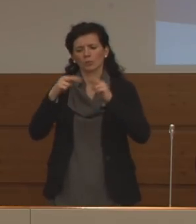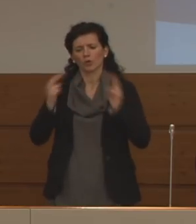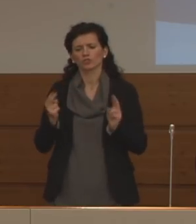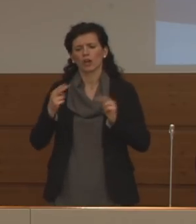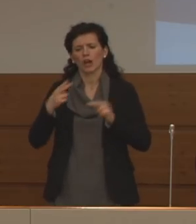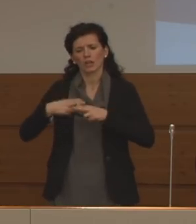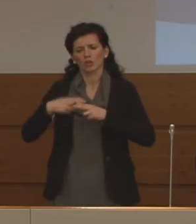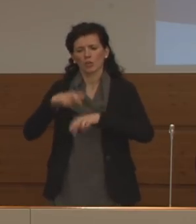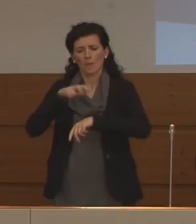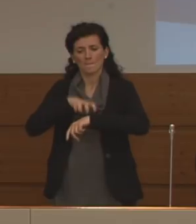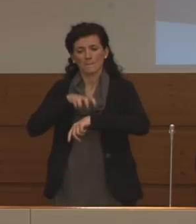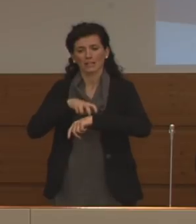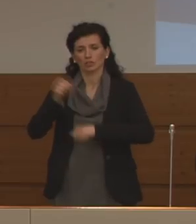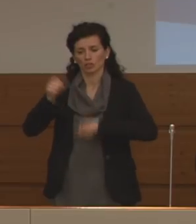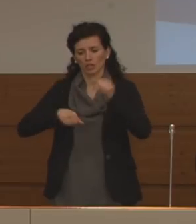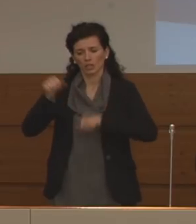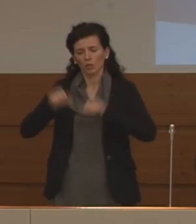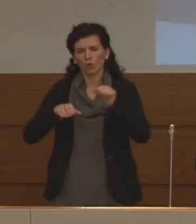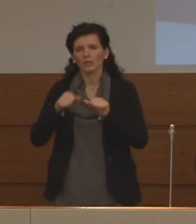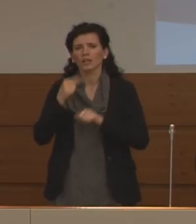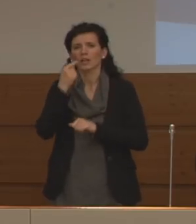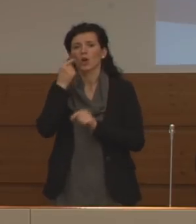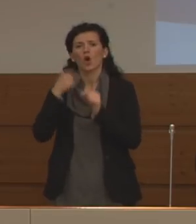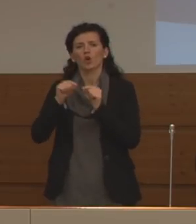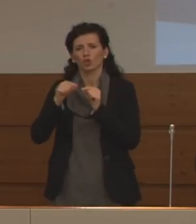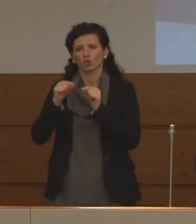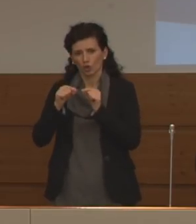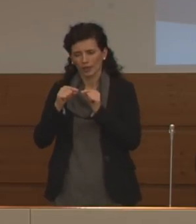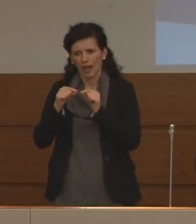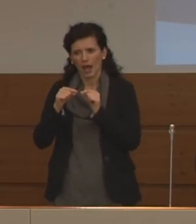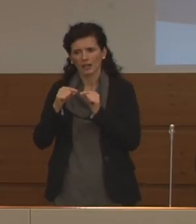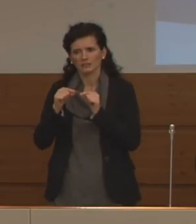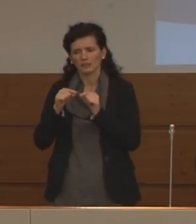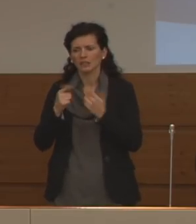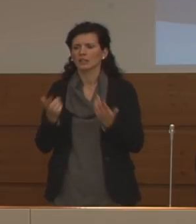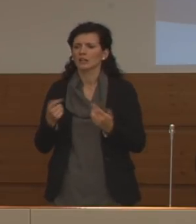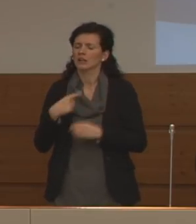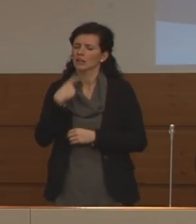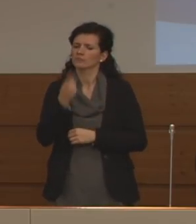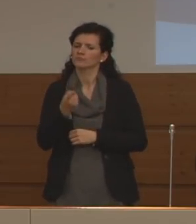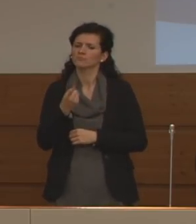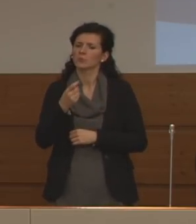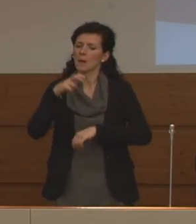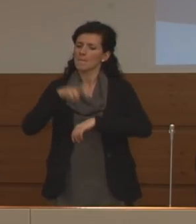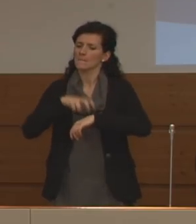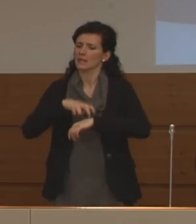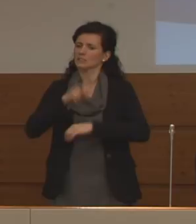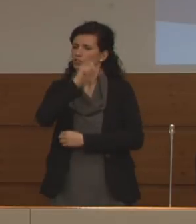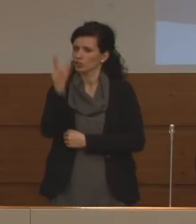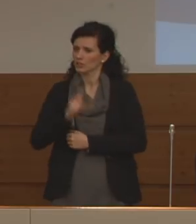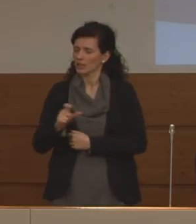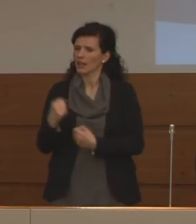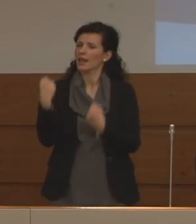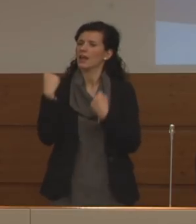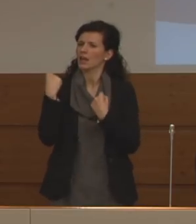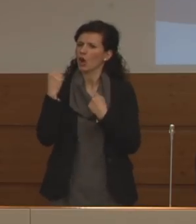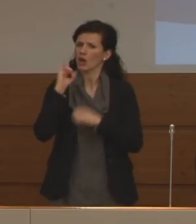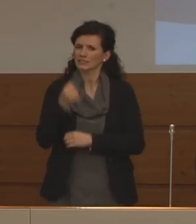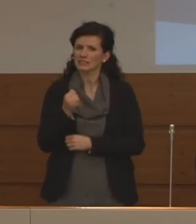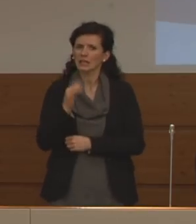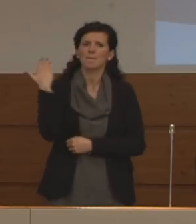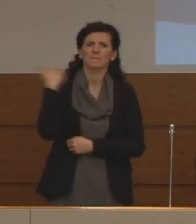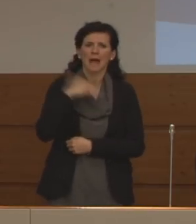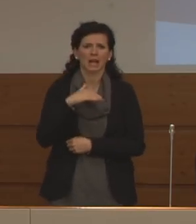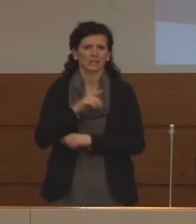chirurghi e degli odontoiatri perché dice medici italiani forse eroi ma non martiri il